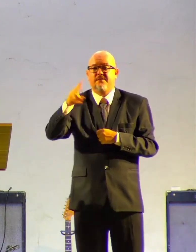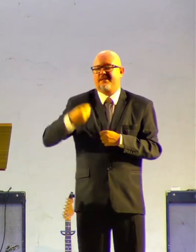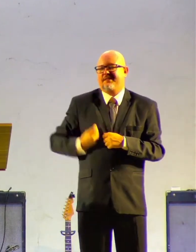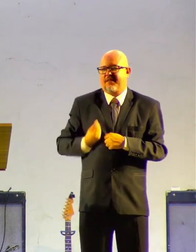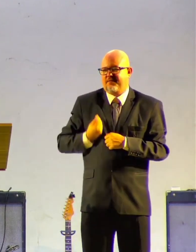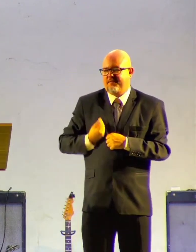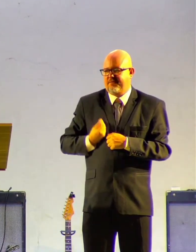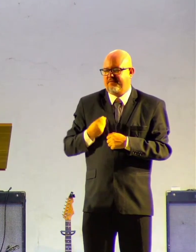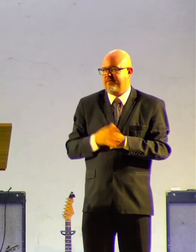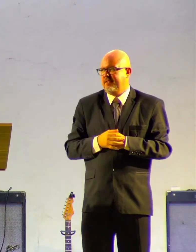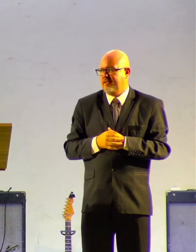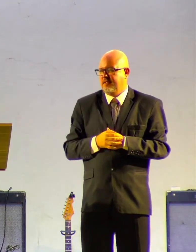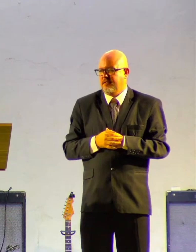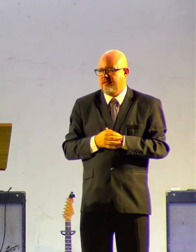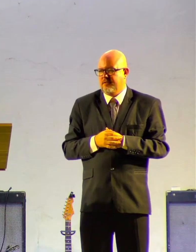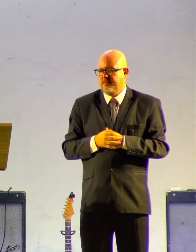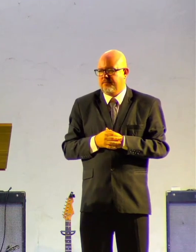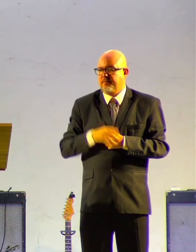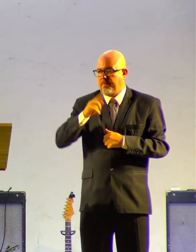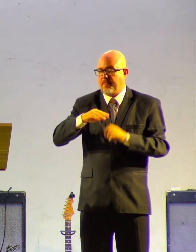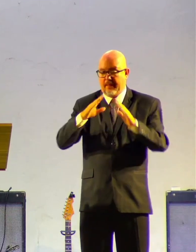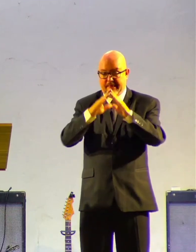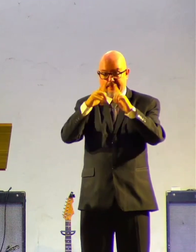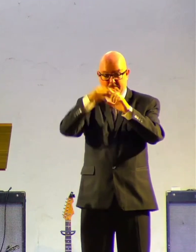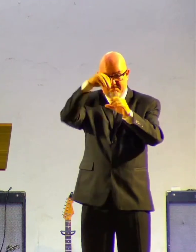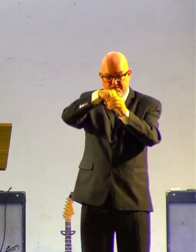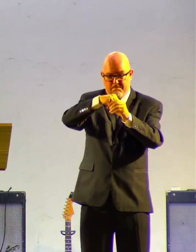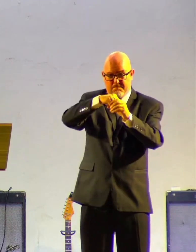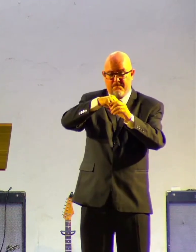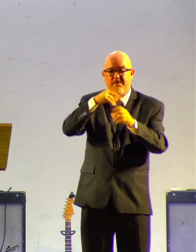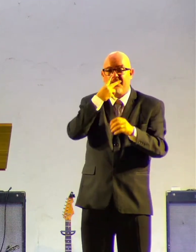vida. Quando nós nos aproximávamos do templo,